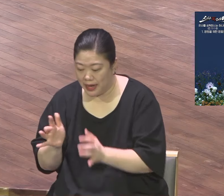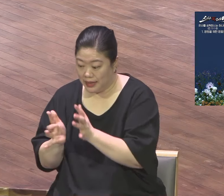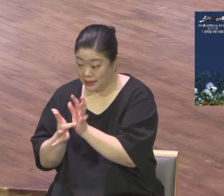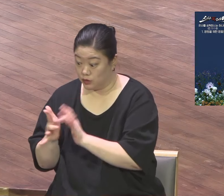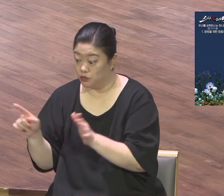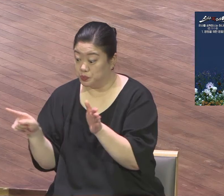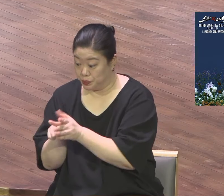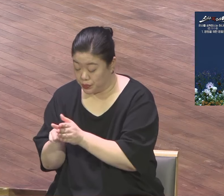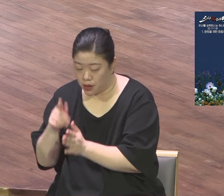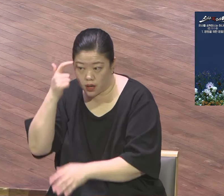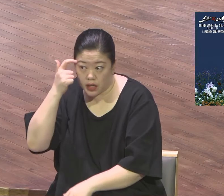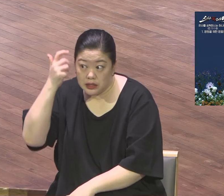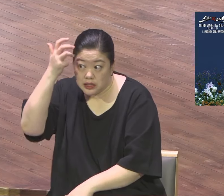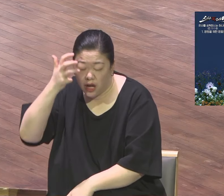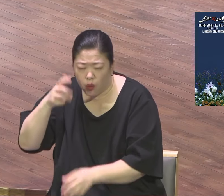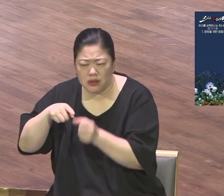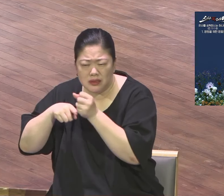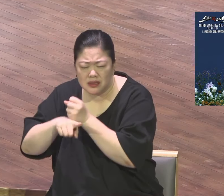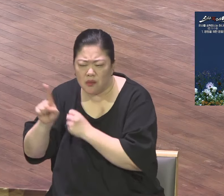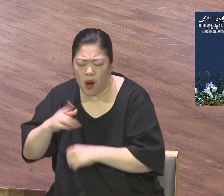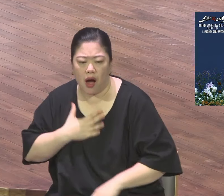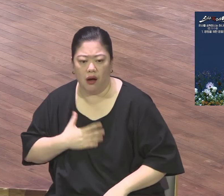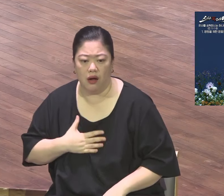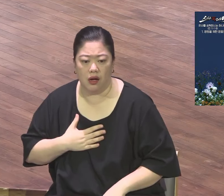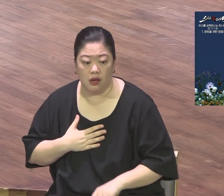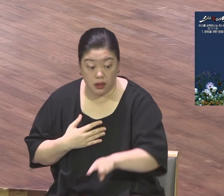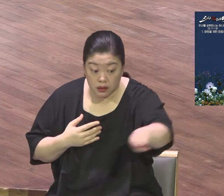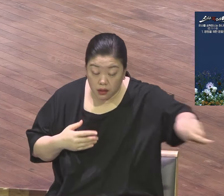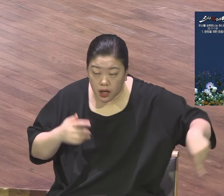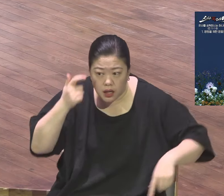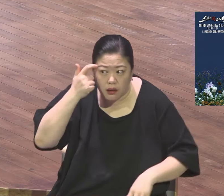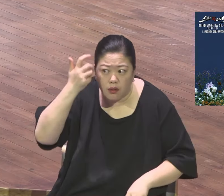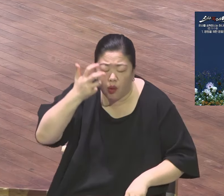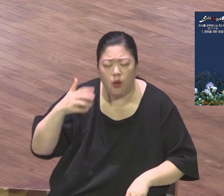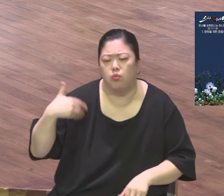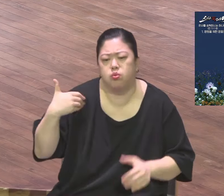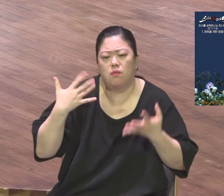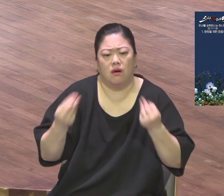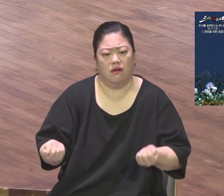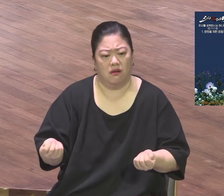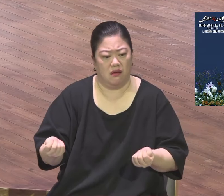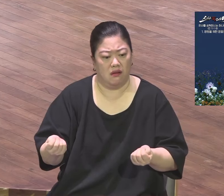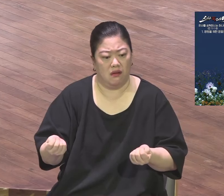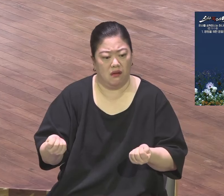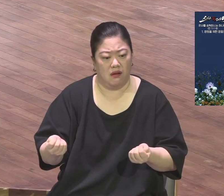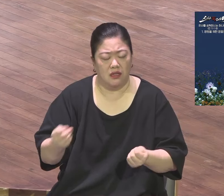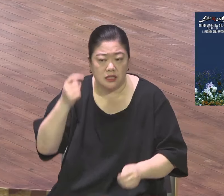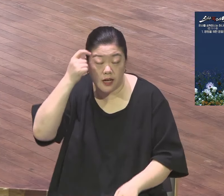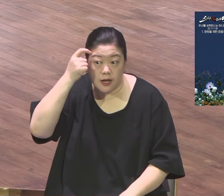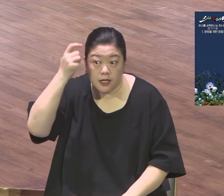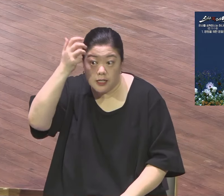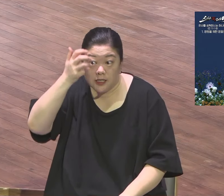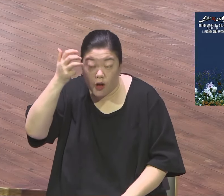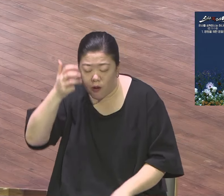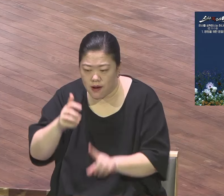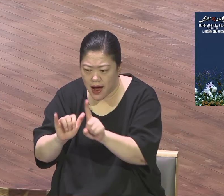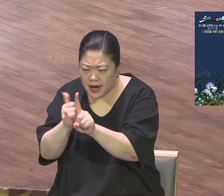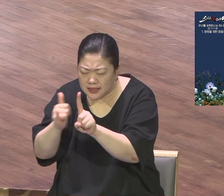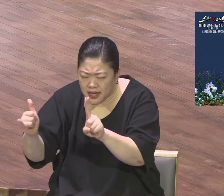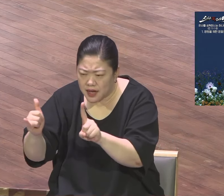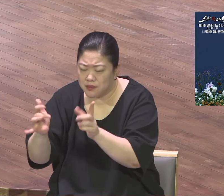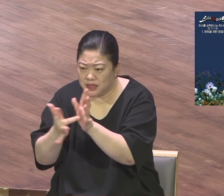하나님께 드리는 이 모든 헌신이 영혼에 투자하는 거예요. 얼마나 이 귀한 특권입니까? 그래서